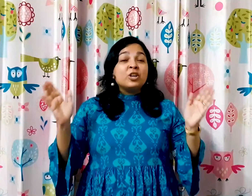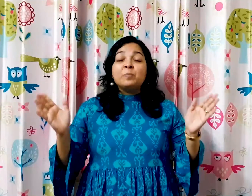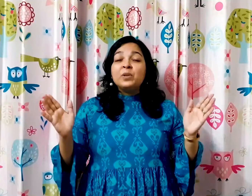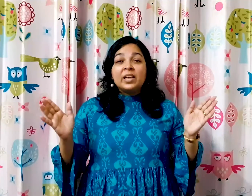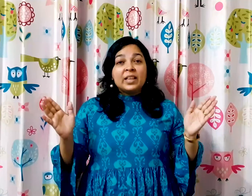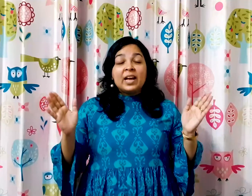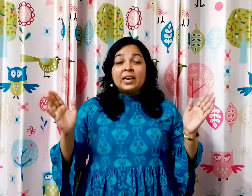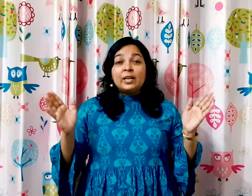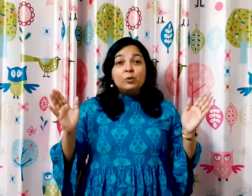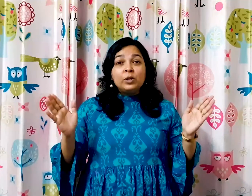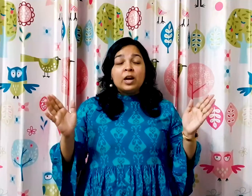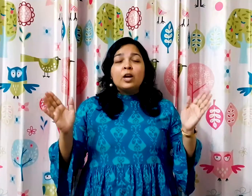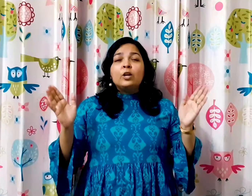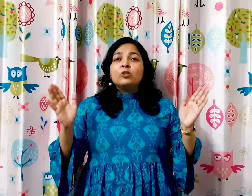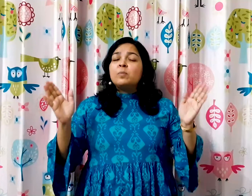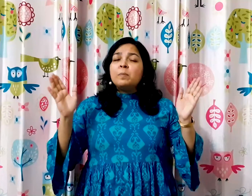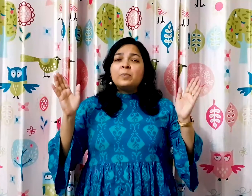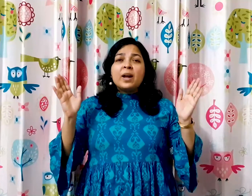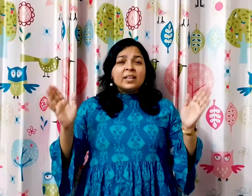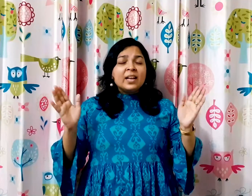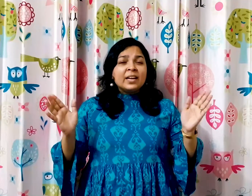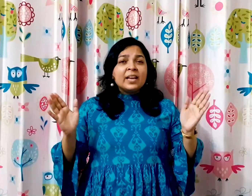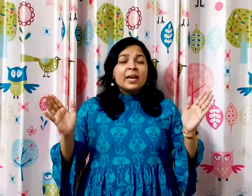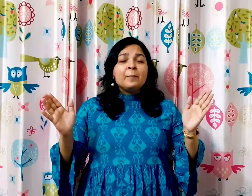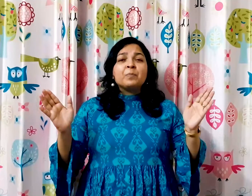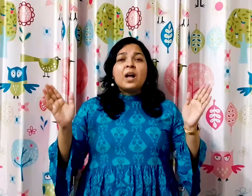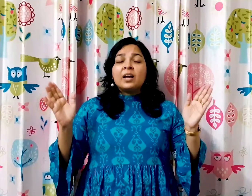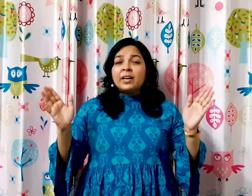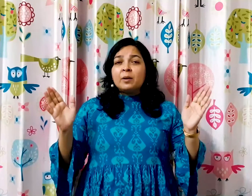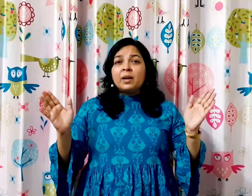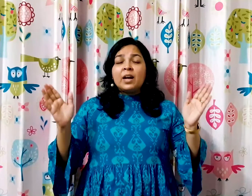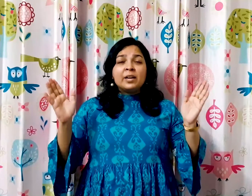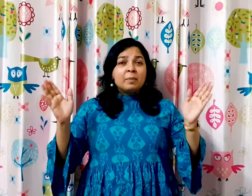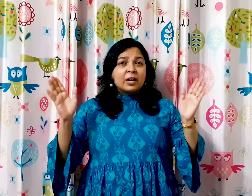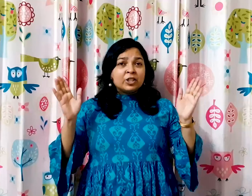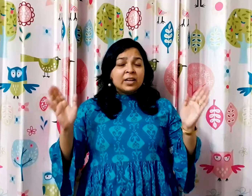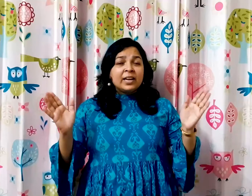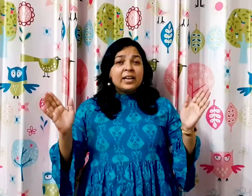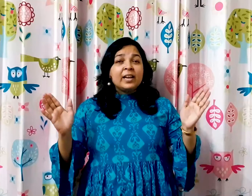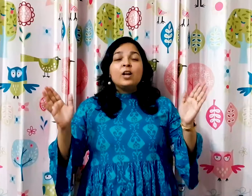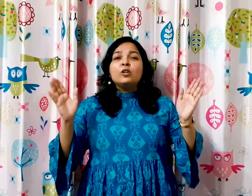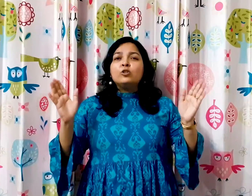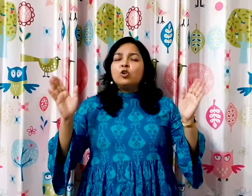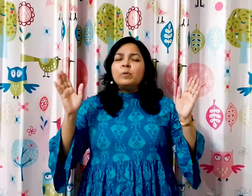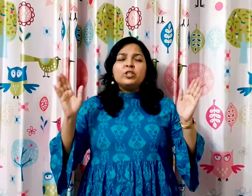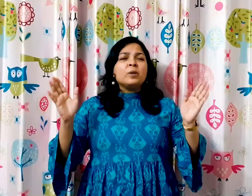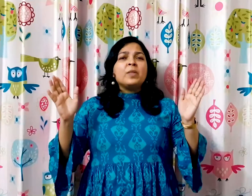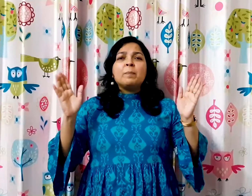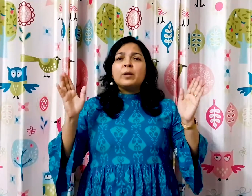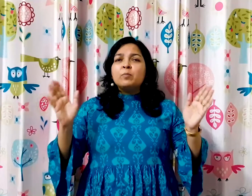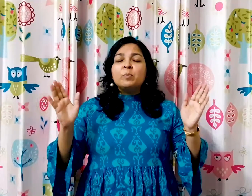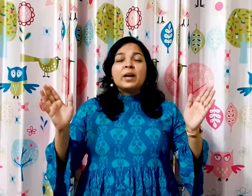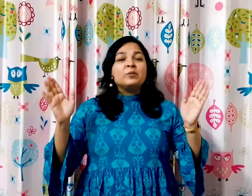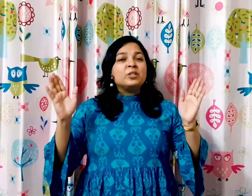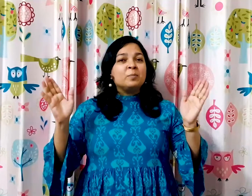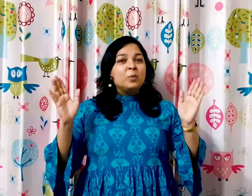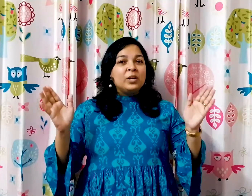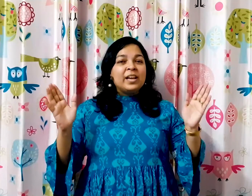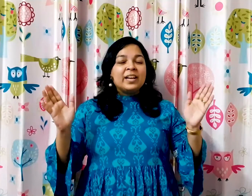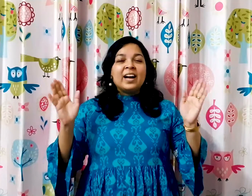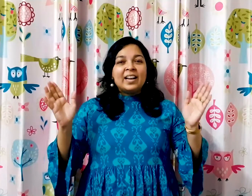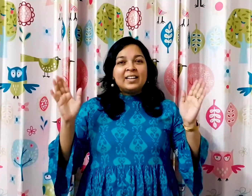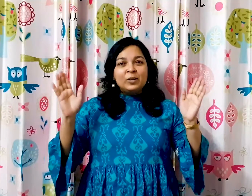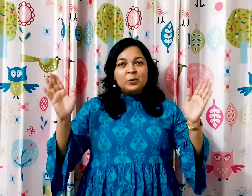में शब्द देता है। हालेलुया। तो जब हम प्रार्थना करेंगे आखिर में अन्य भाषा के लिए, तो जो भी शब्द आपके मुंह में आ रहा है